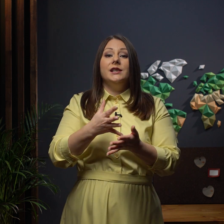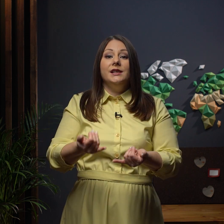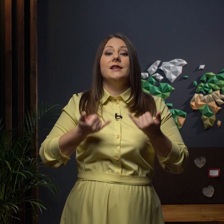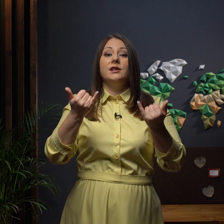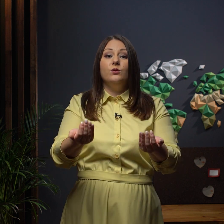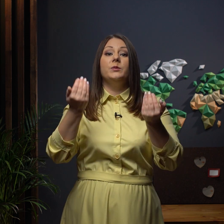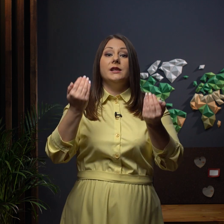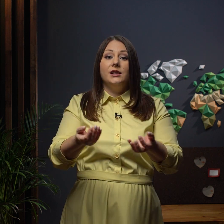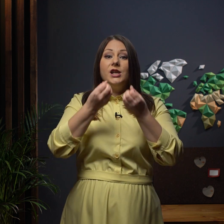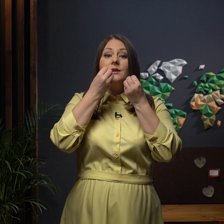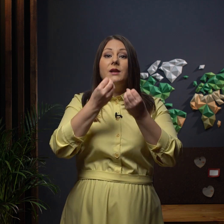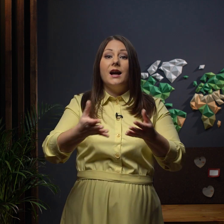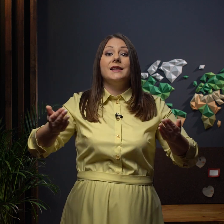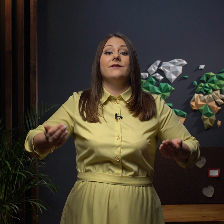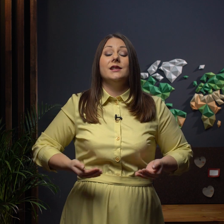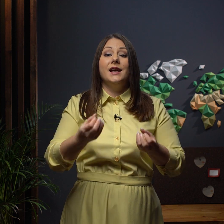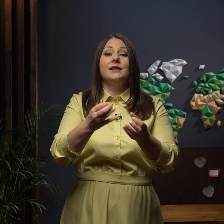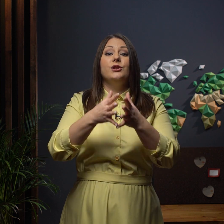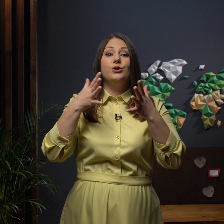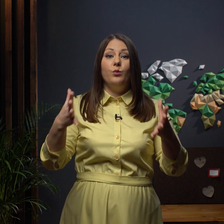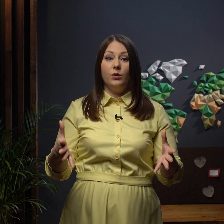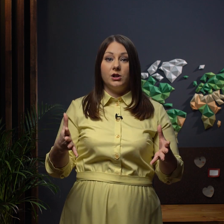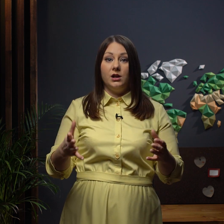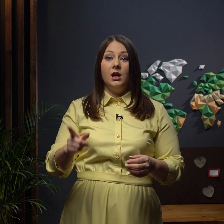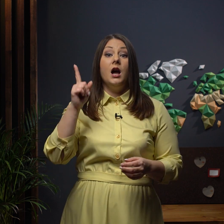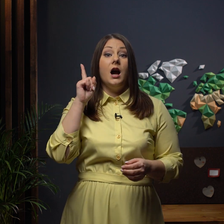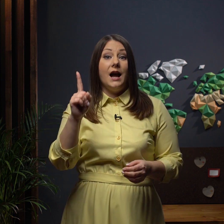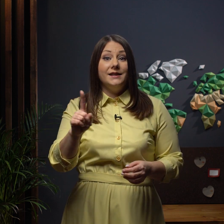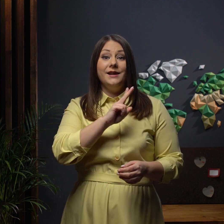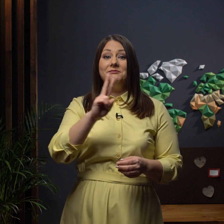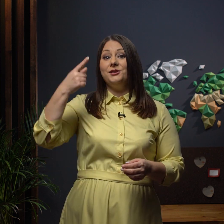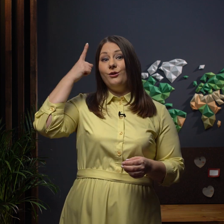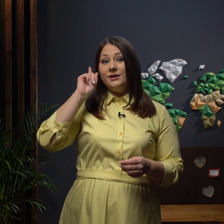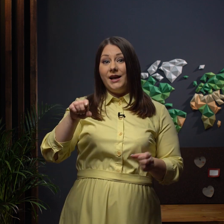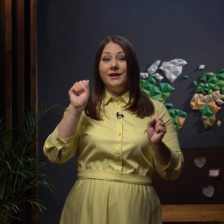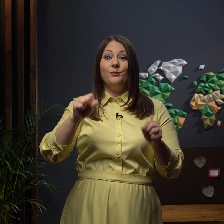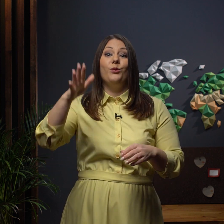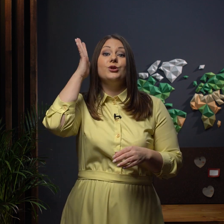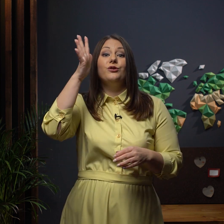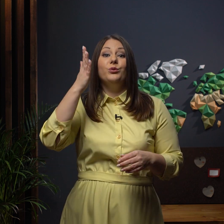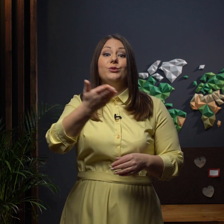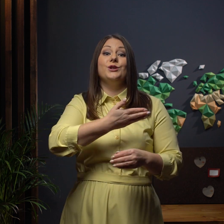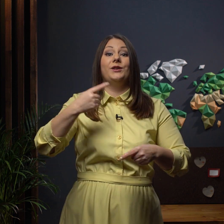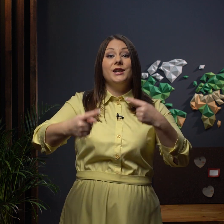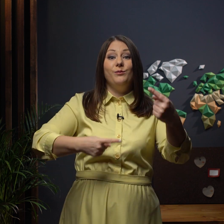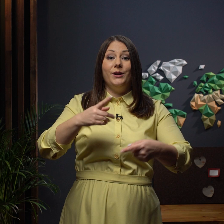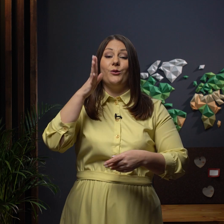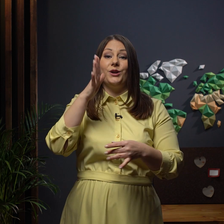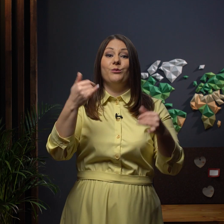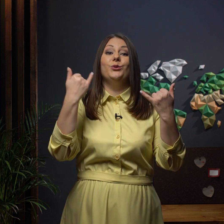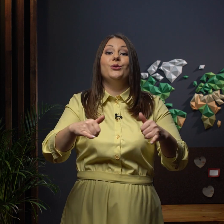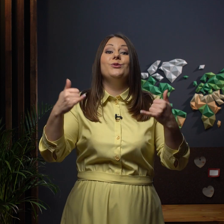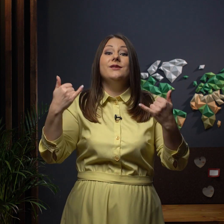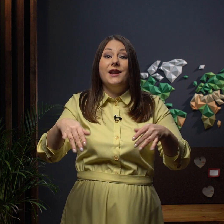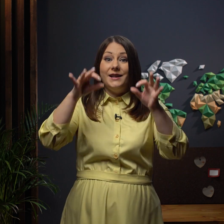начинаешь ценить доступные сейчас блага цивилизации еще больше. Хотя, кто знает, может, в будущем наши